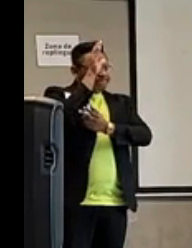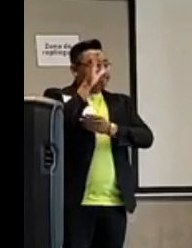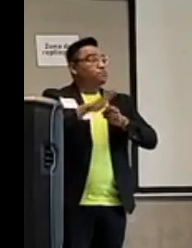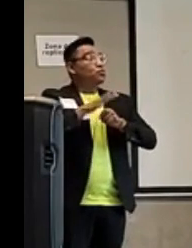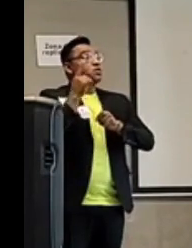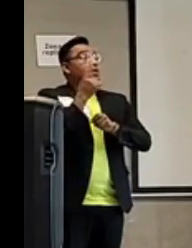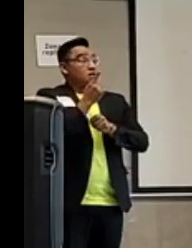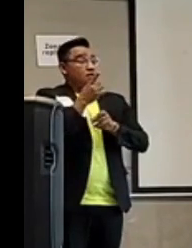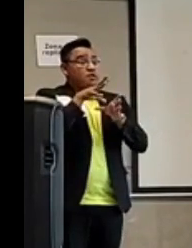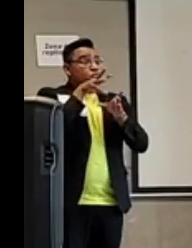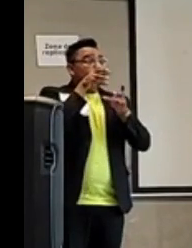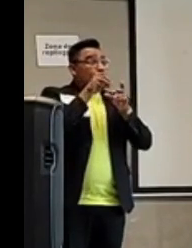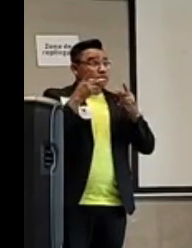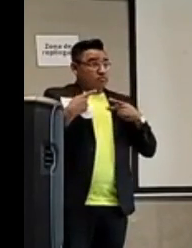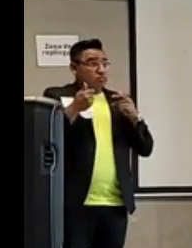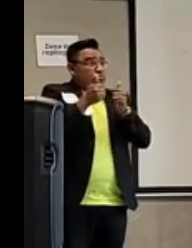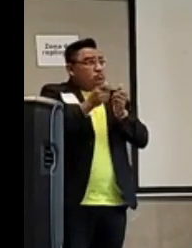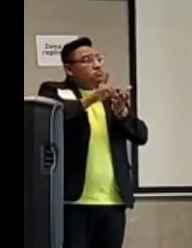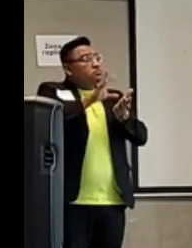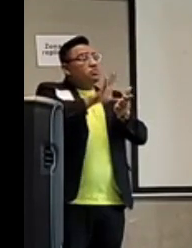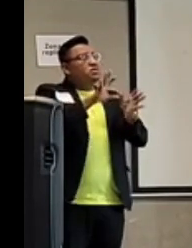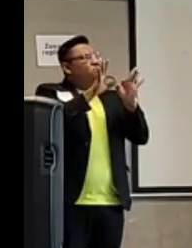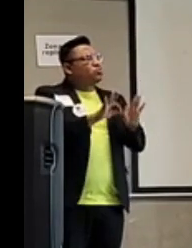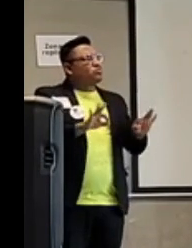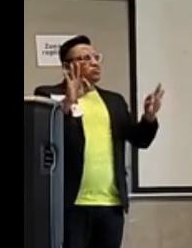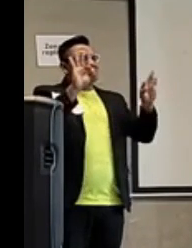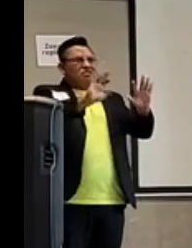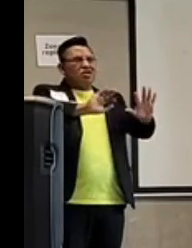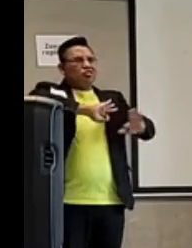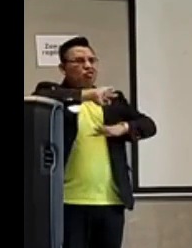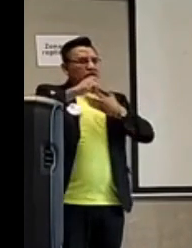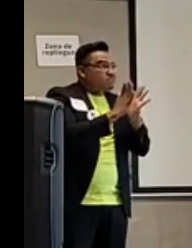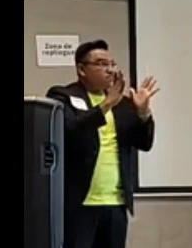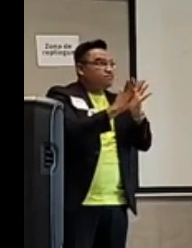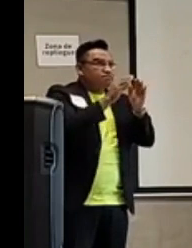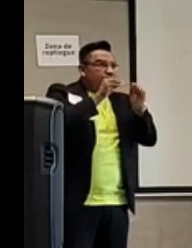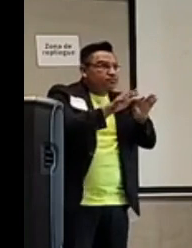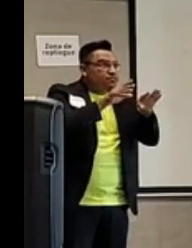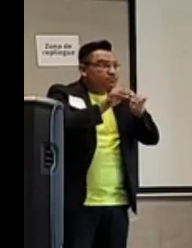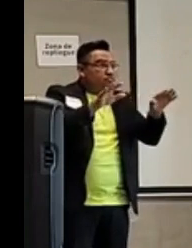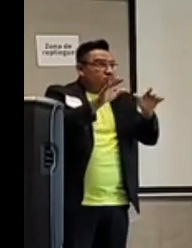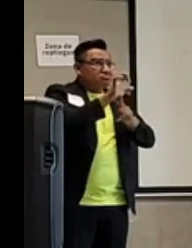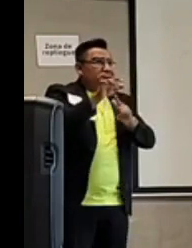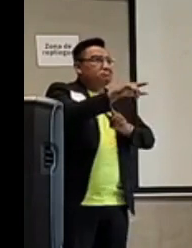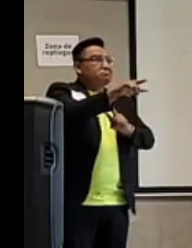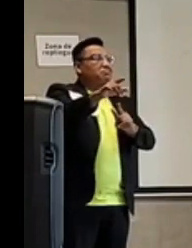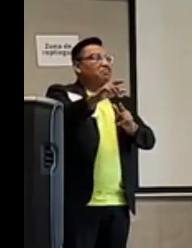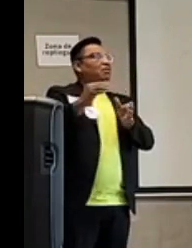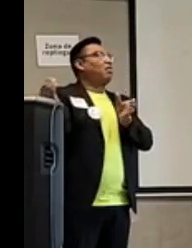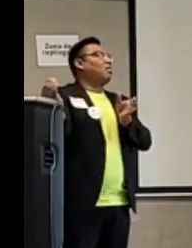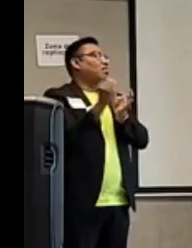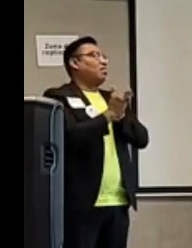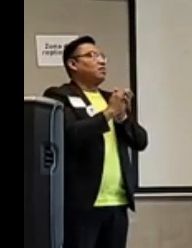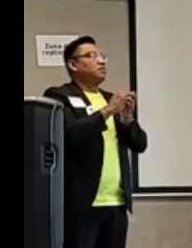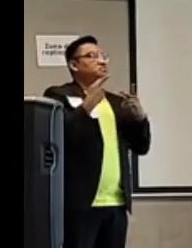inclusión de las personas con discapacidad con todas sus intersecciones con toda su riqueza la sociedad no nos ve si no nos ve no